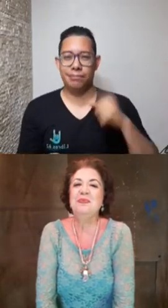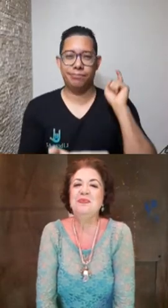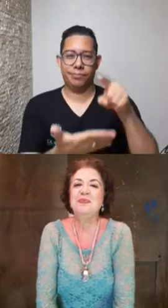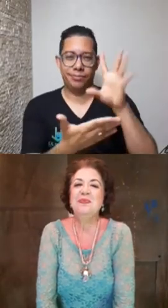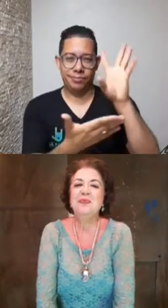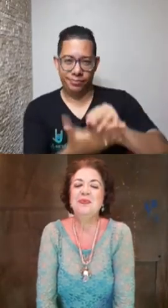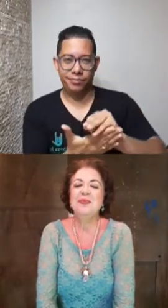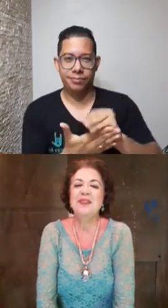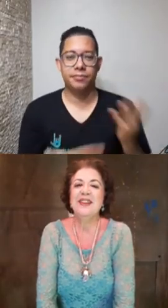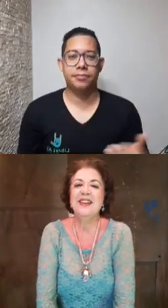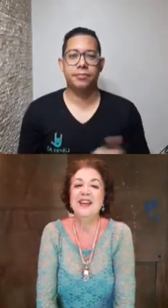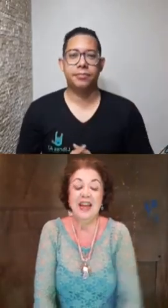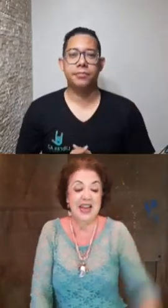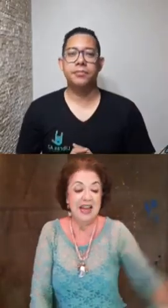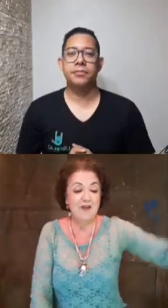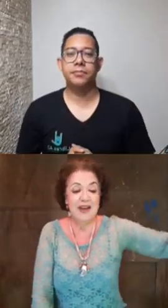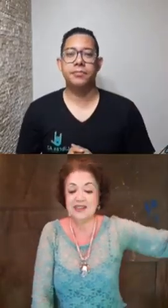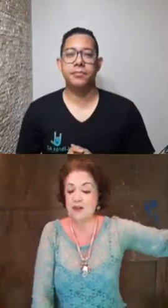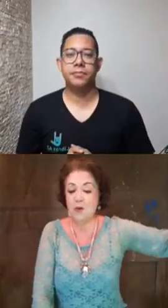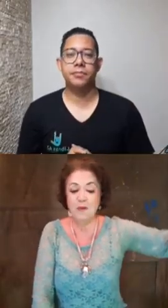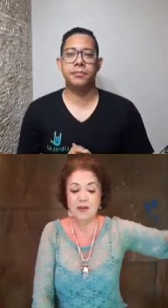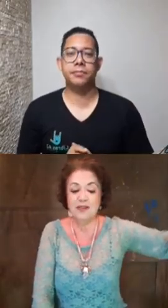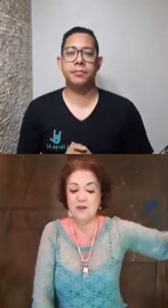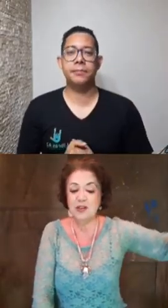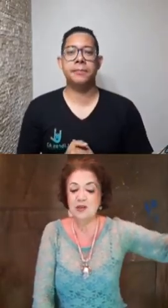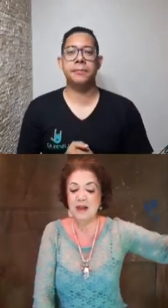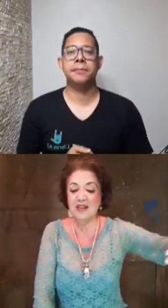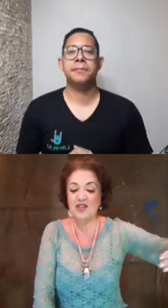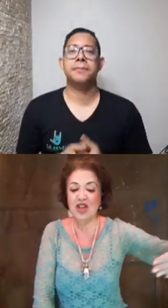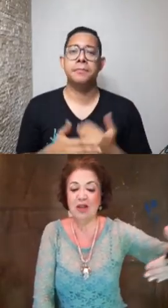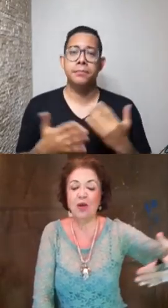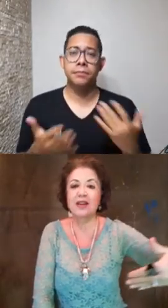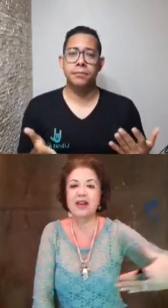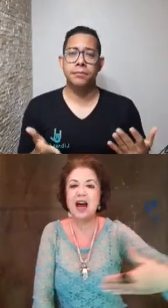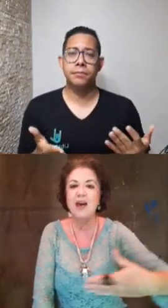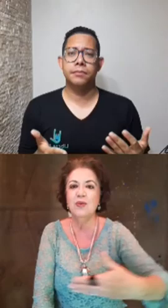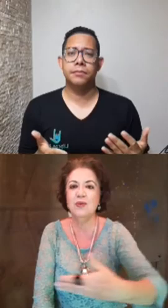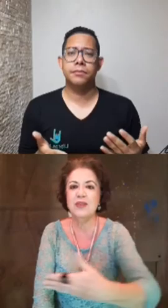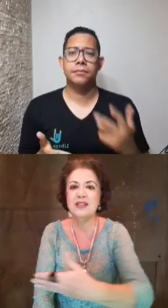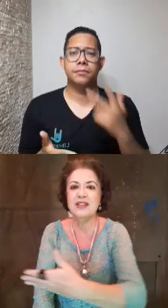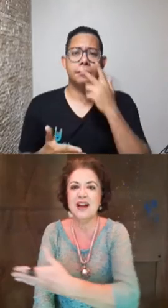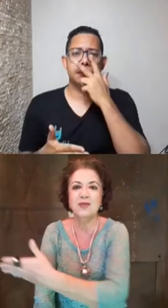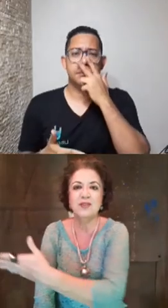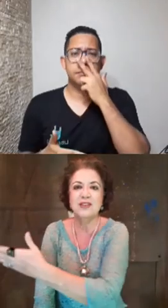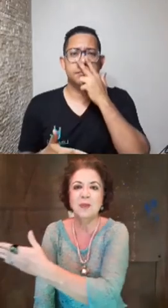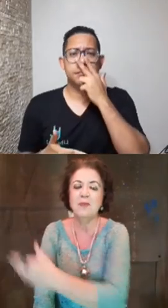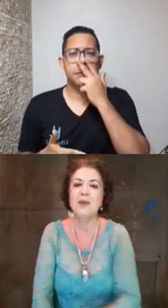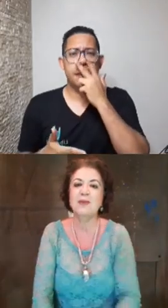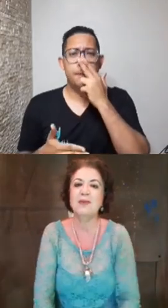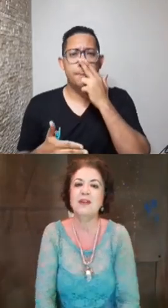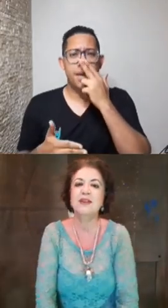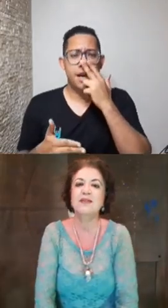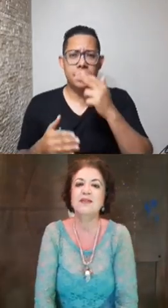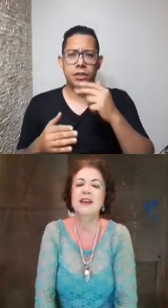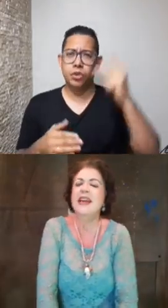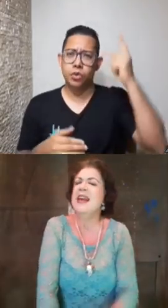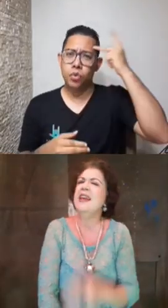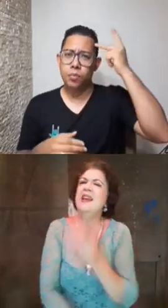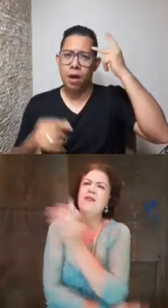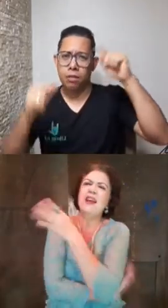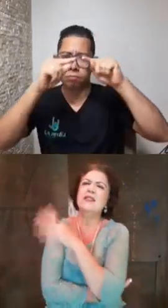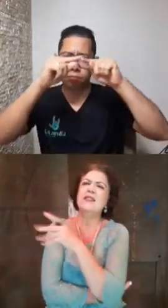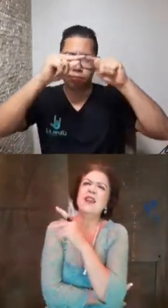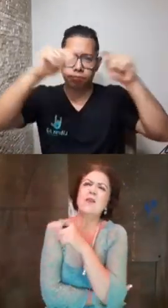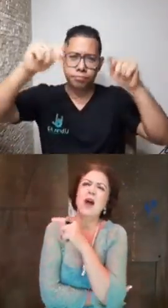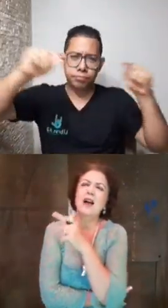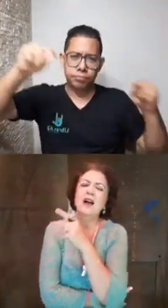E ele faz como que se fosse uma diagonal no estado de São Paulo, né? E aí ele